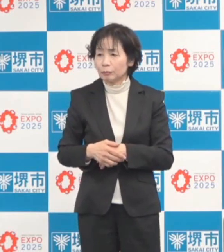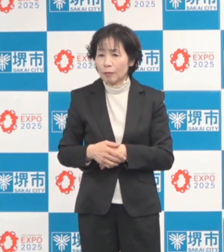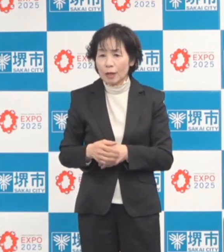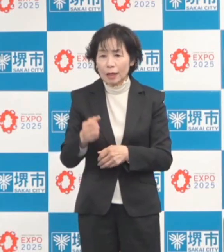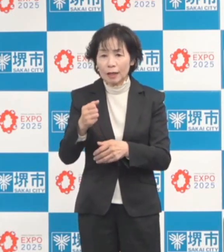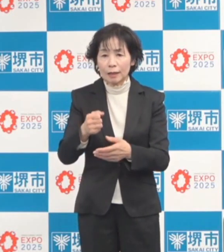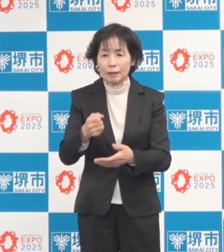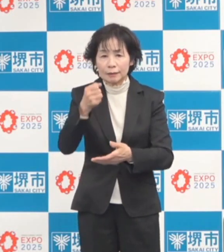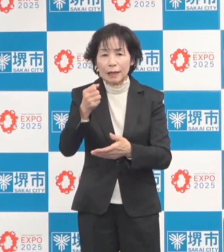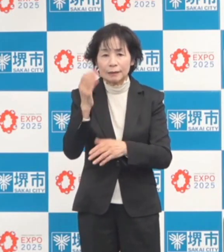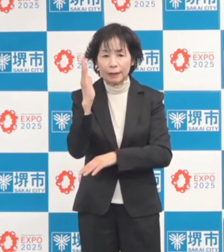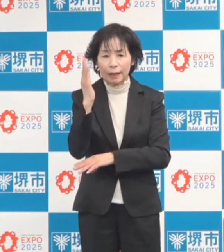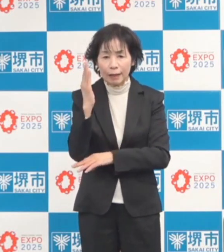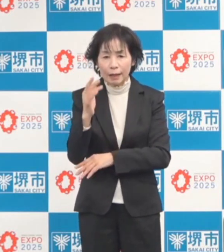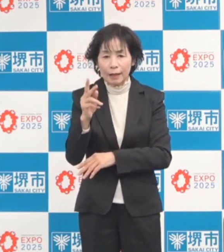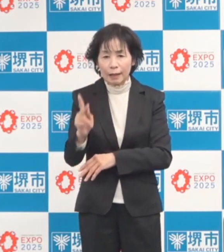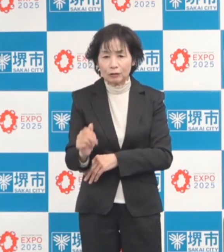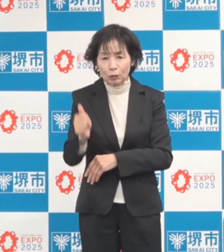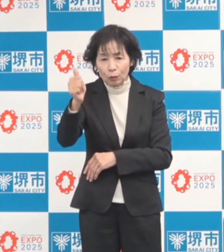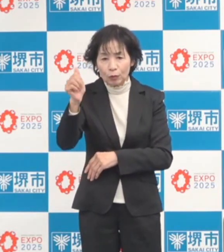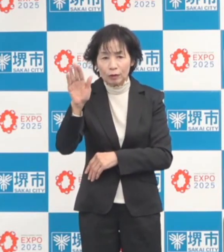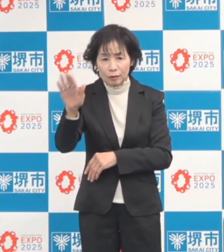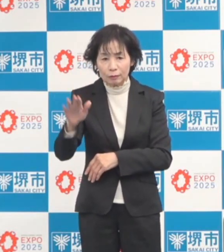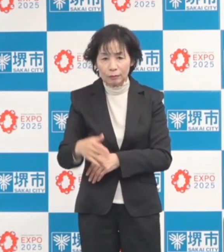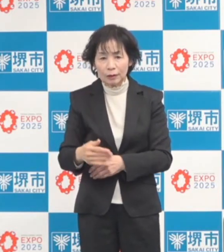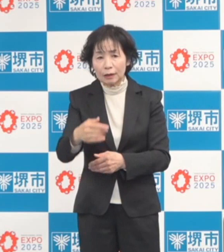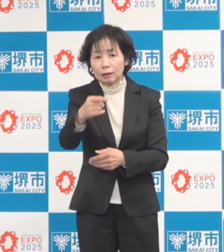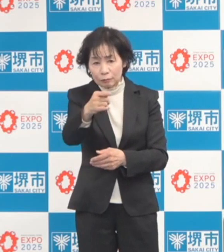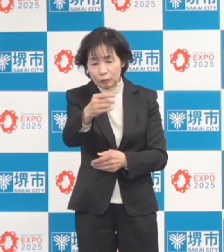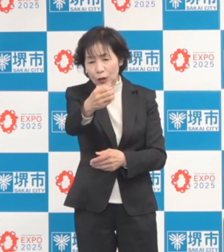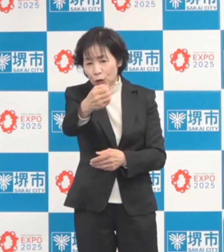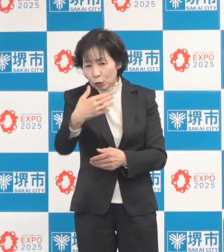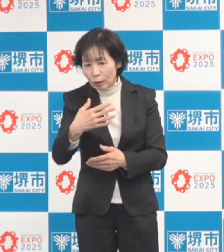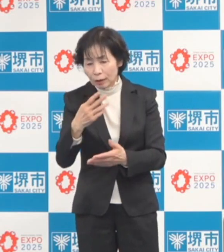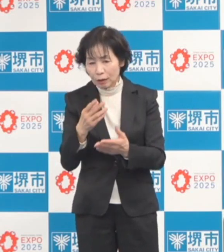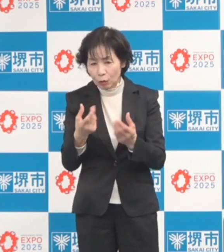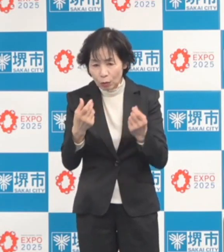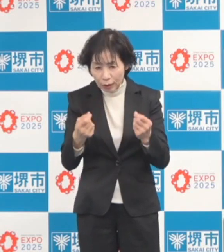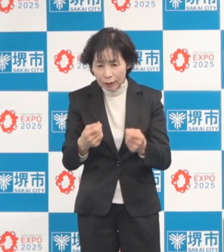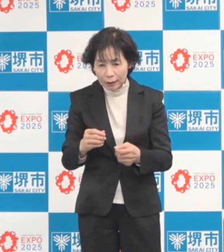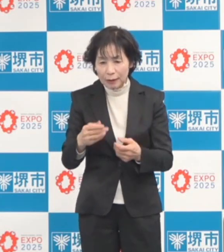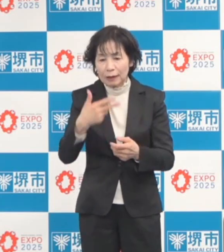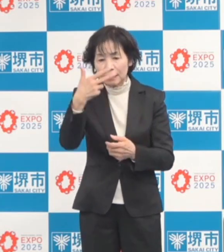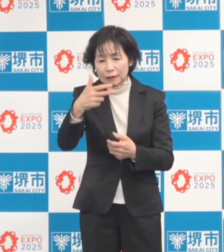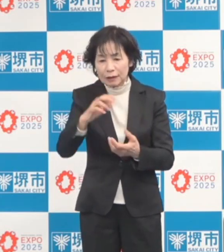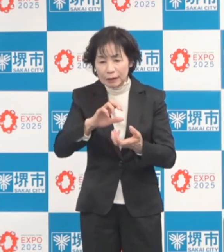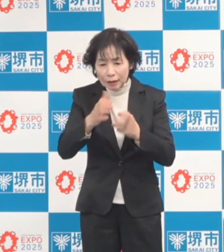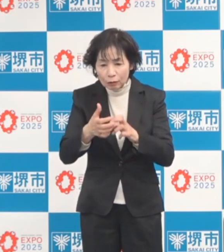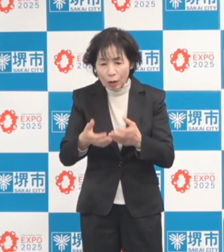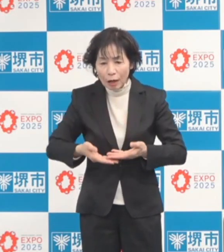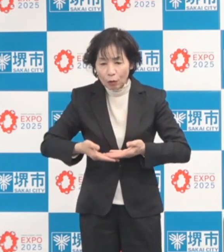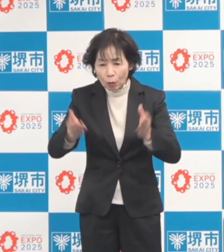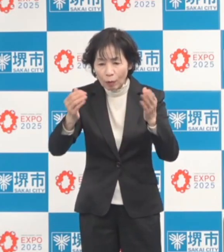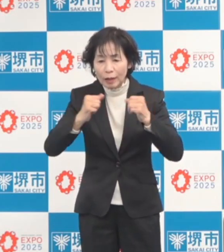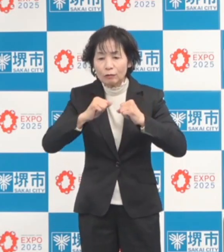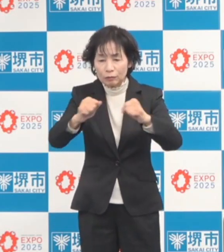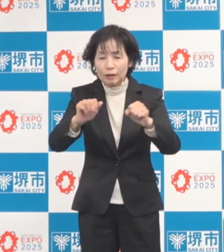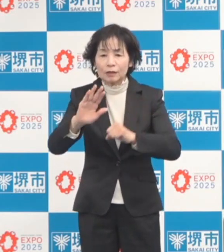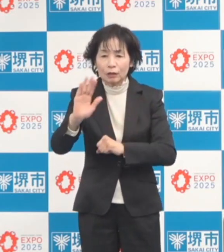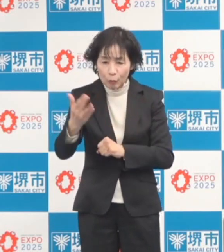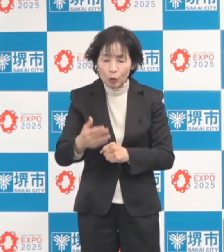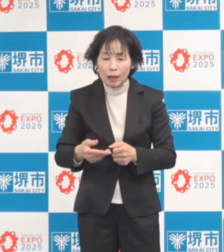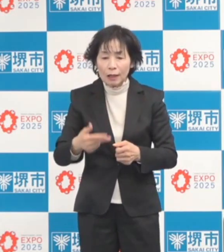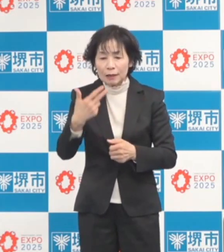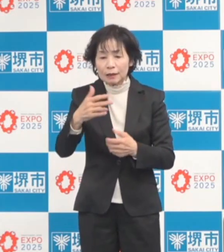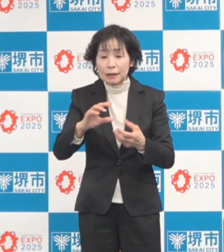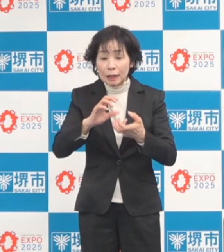財政課長です。ご指摘のとおり、私債の発行はかなりの部分されますが、私債発行に